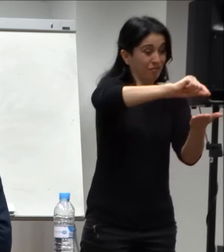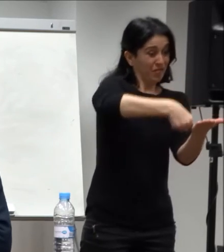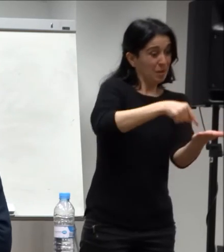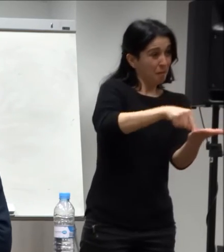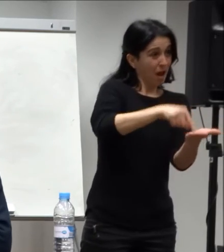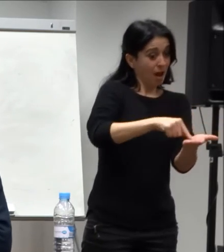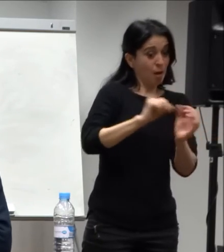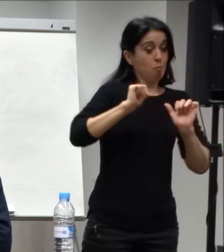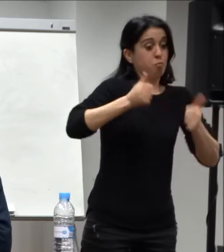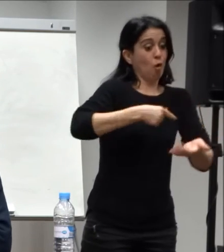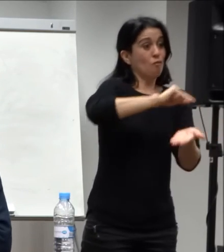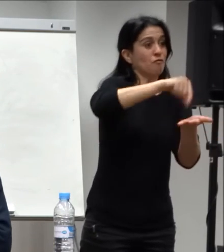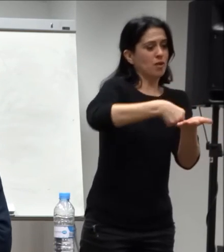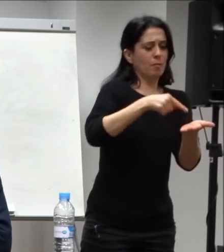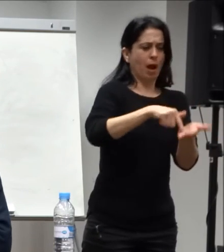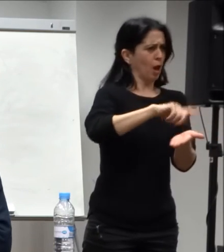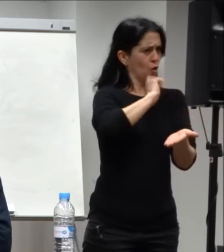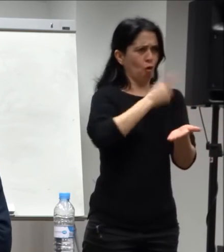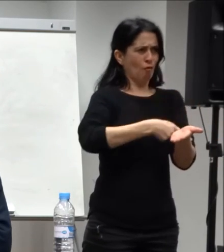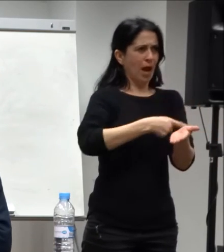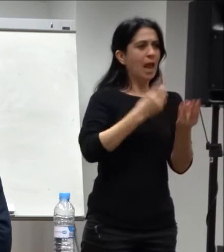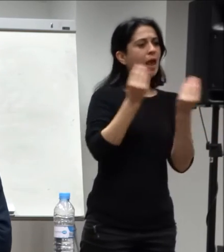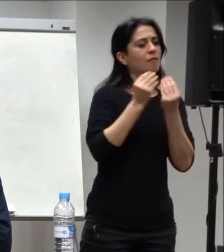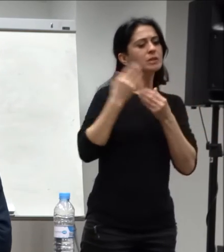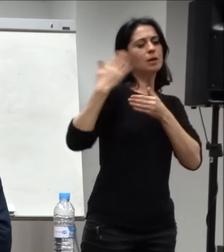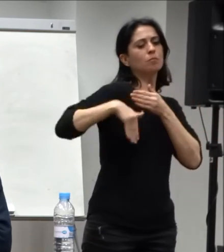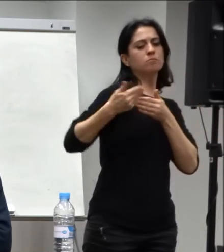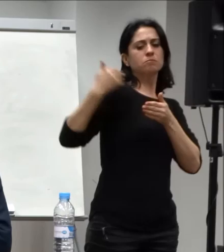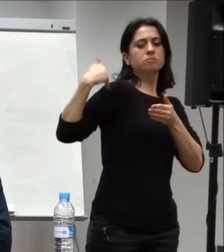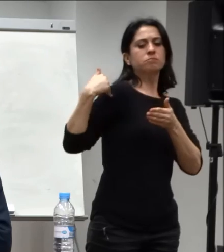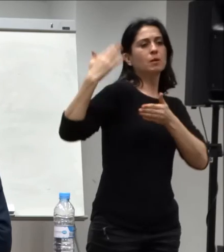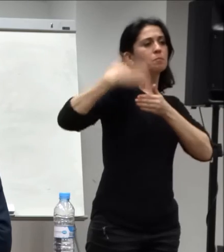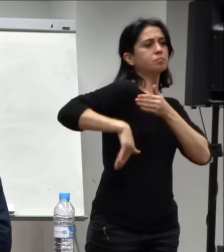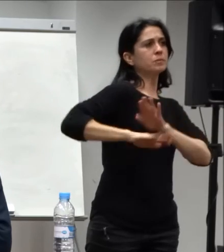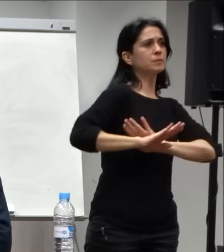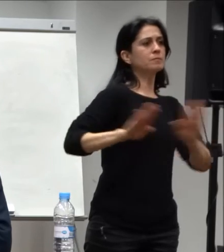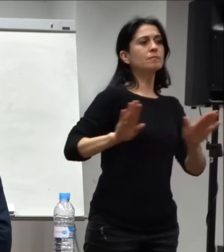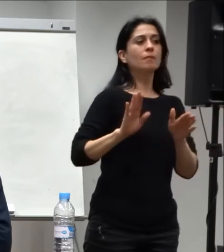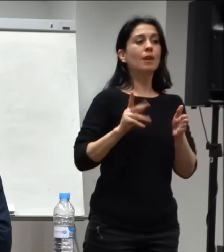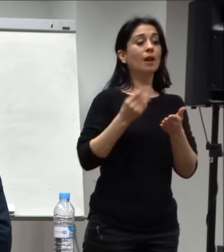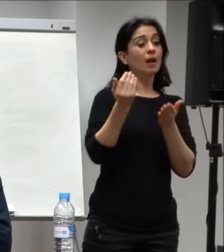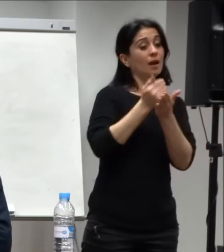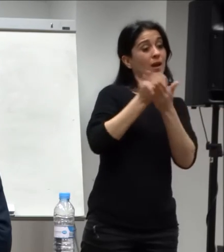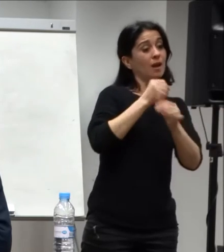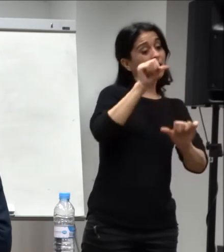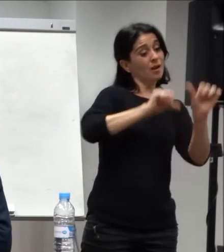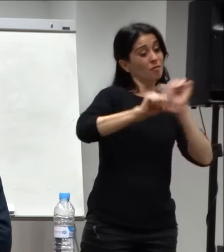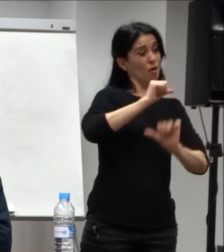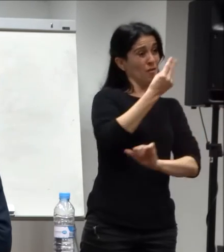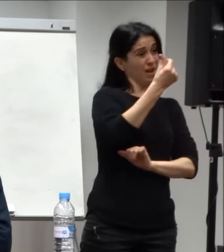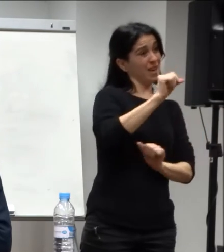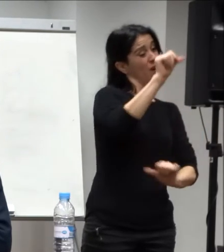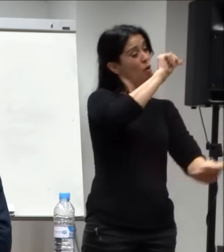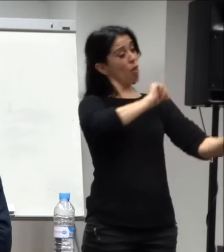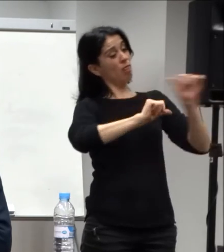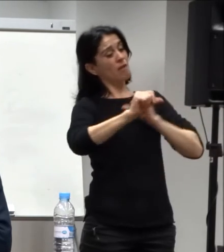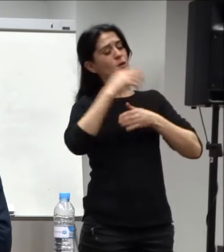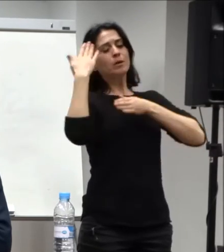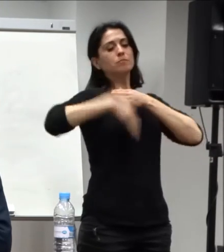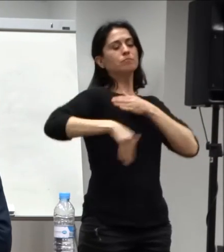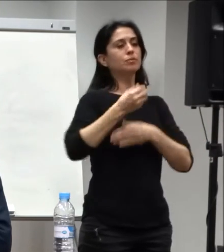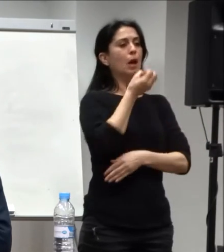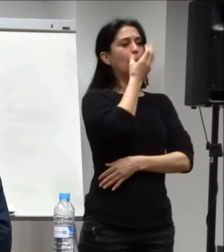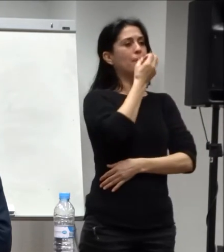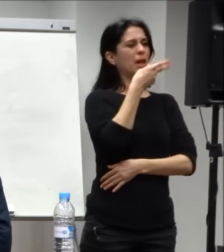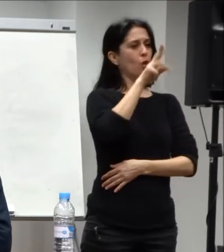de préstamo. No sabíamos por qué se había limitado hasta ahora que el recuperar las cantidades solo podía ser hasta mayo del 2013. Incidiremos